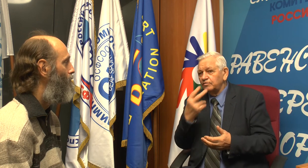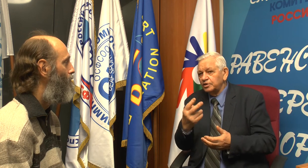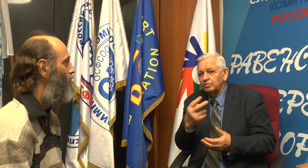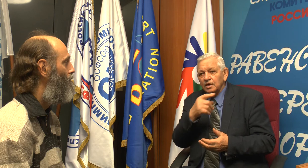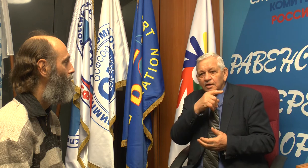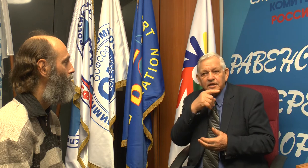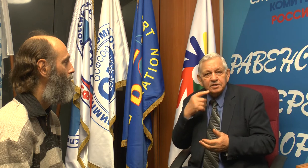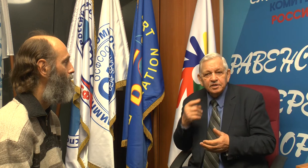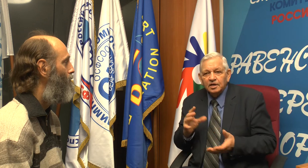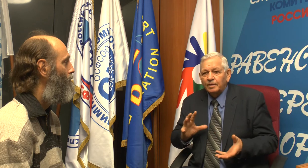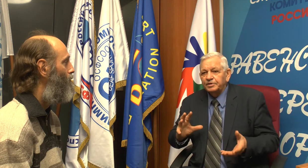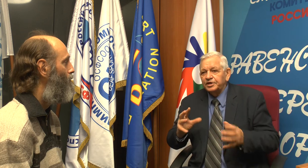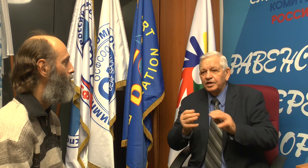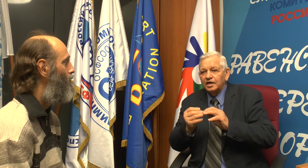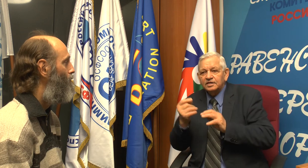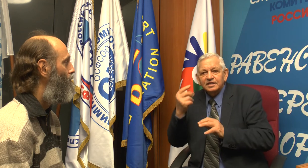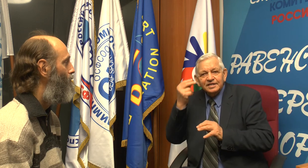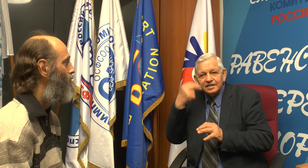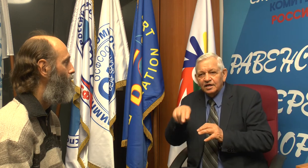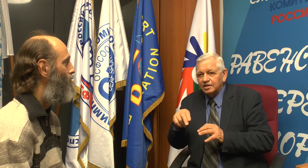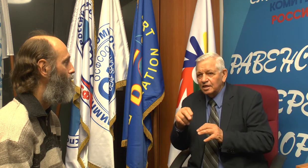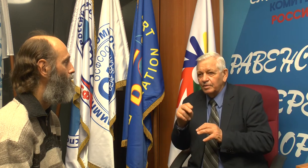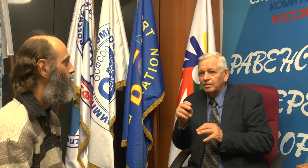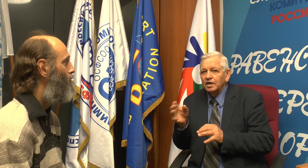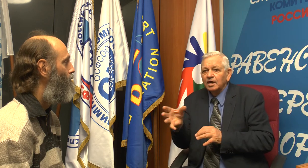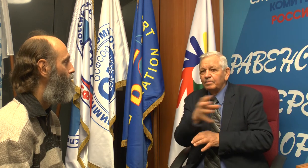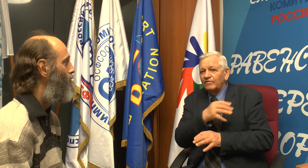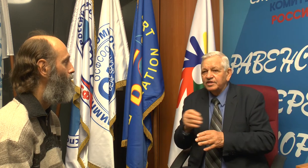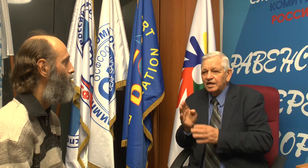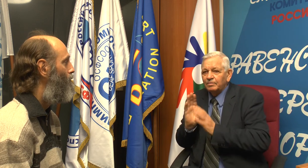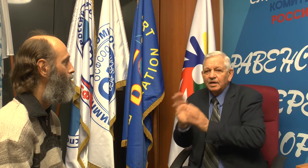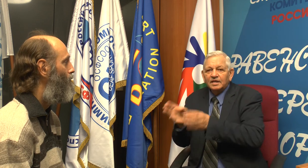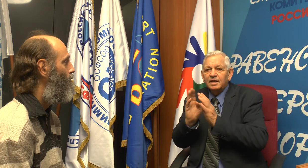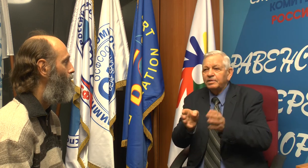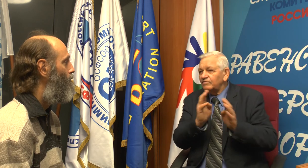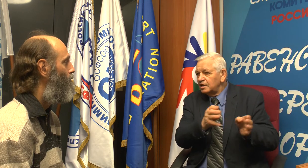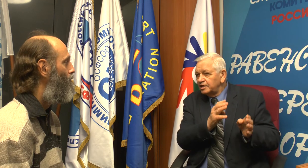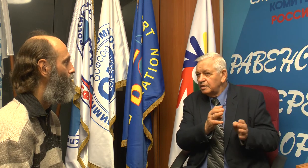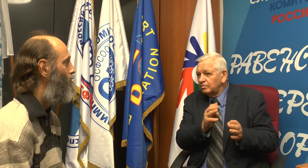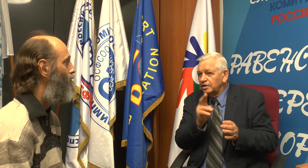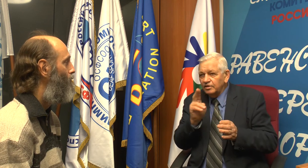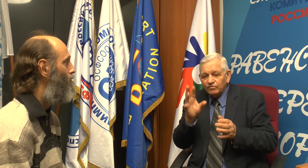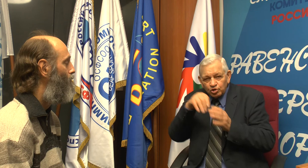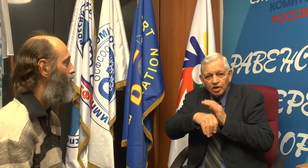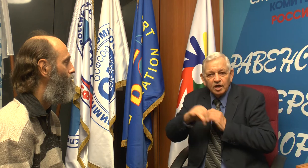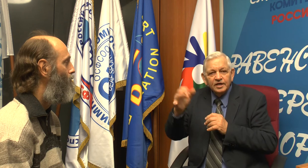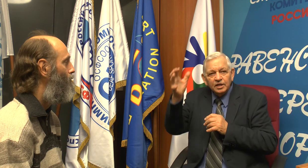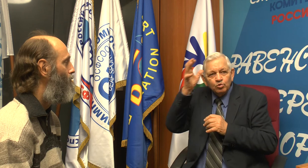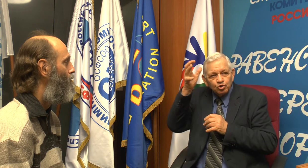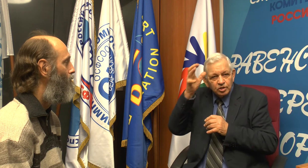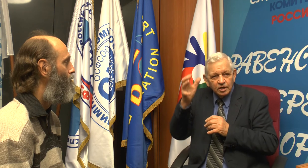видим, Россия объединяется с китайцами по всем направлениям, включая научное